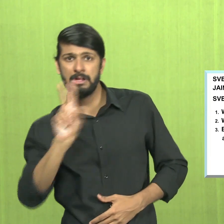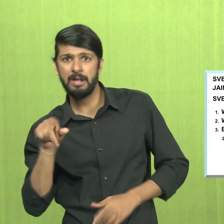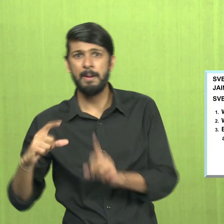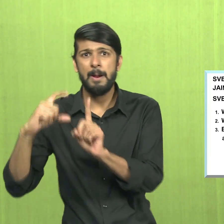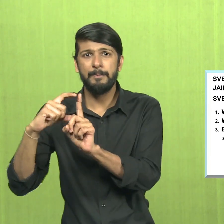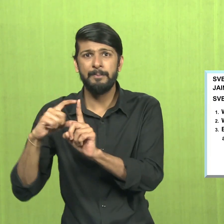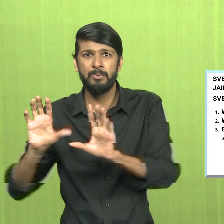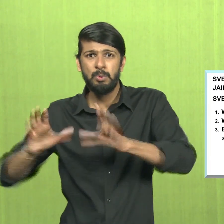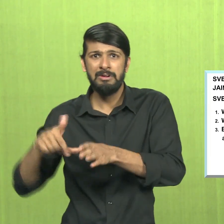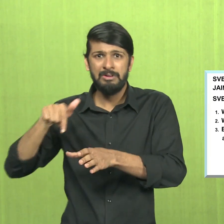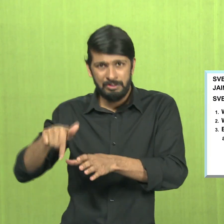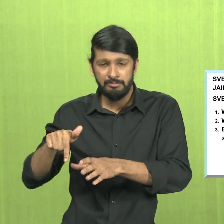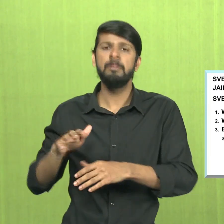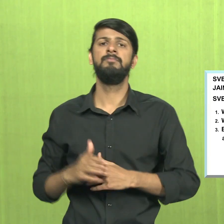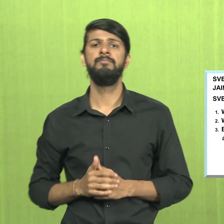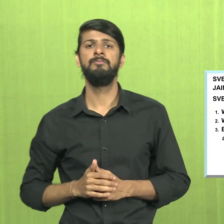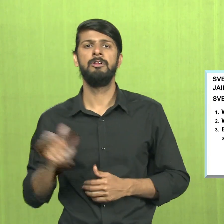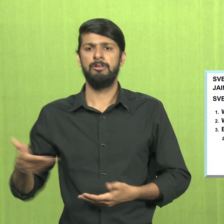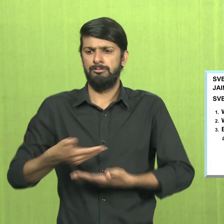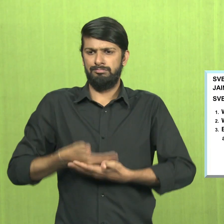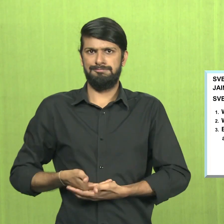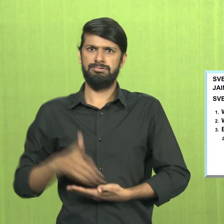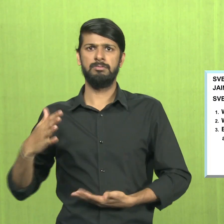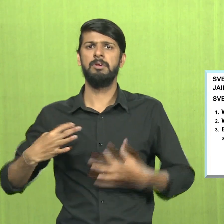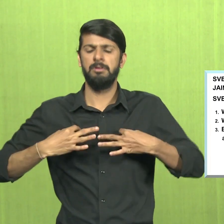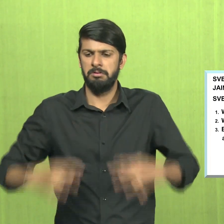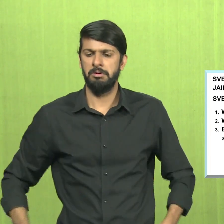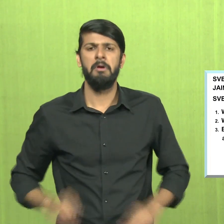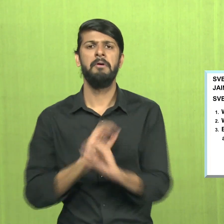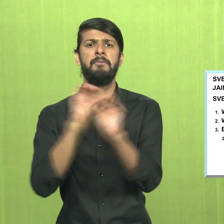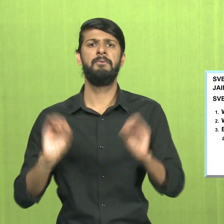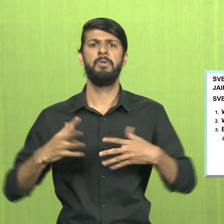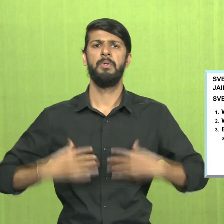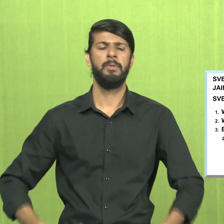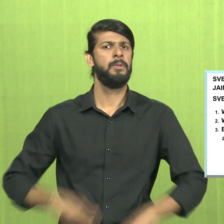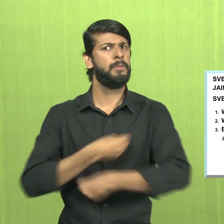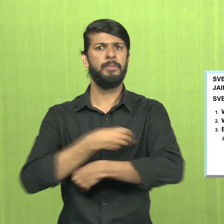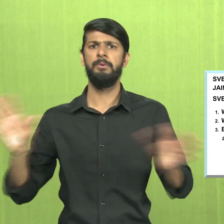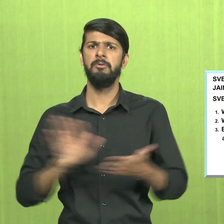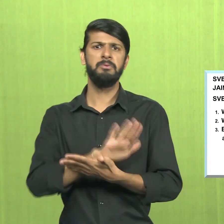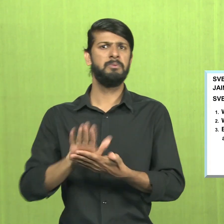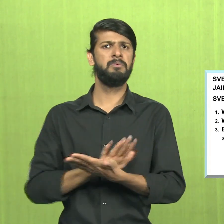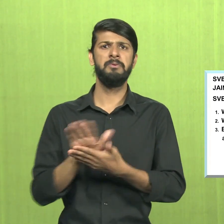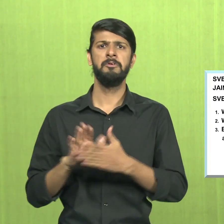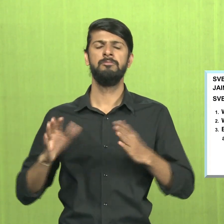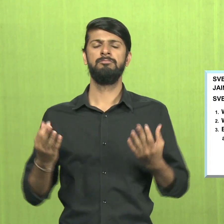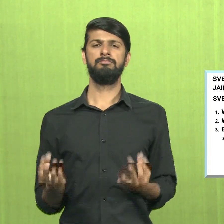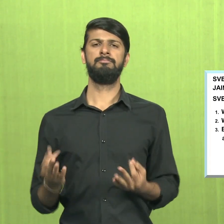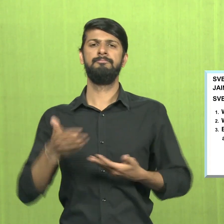एक ही रात करैक्टेरिस्टिक्स आफ स्वेतांबर दिन के दिगंबर सेक्ट इज हु इज द पीपुल फॉर ए